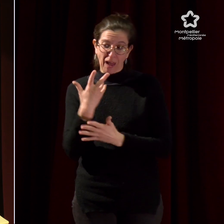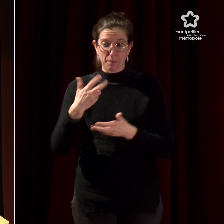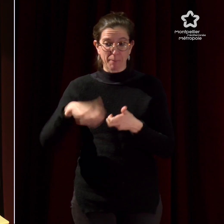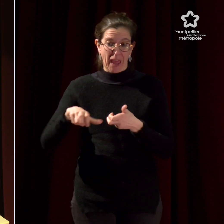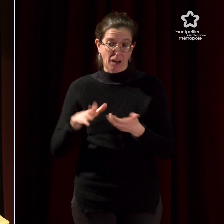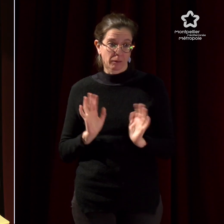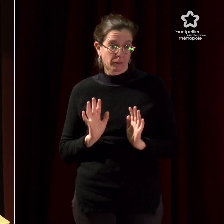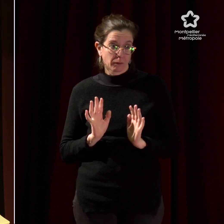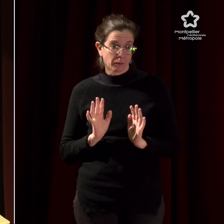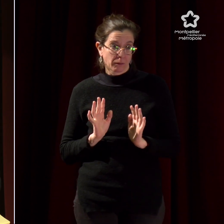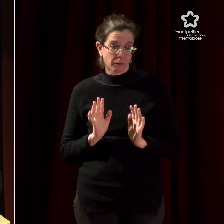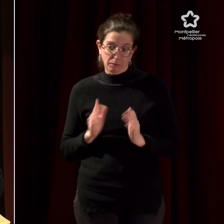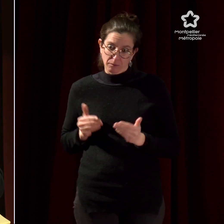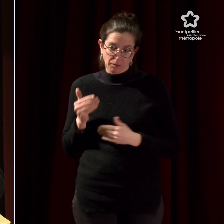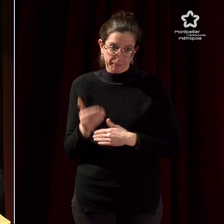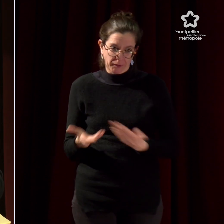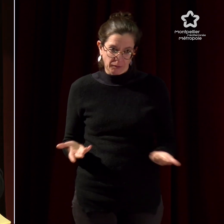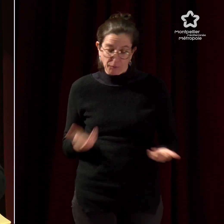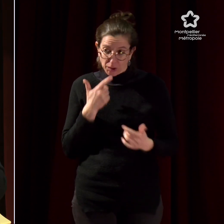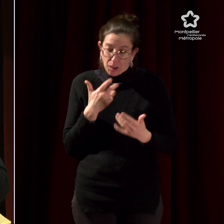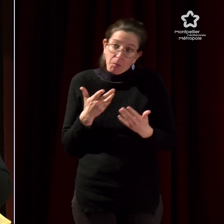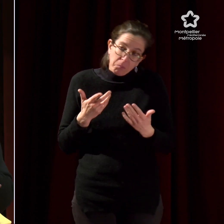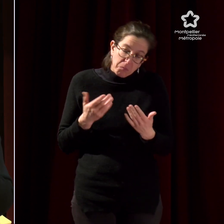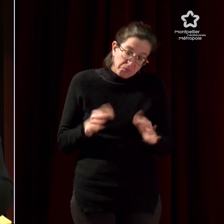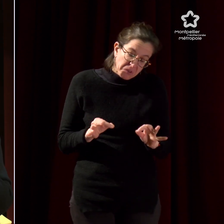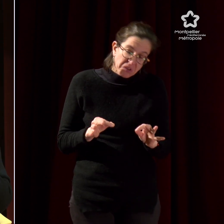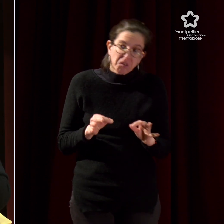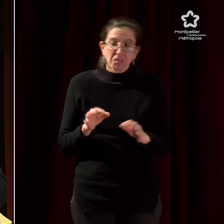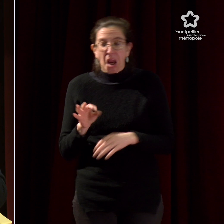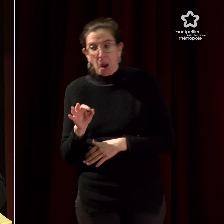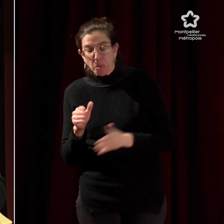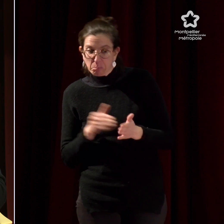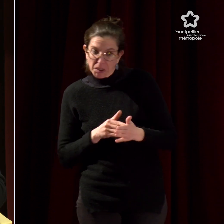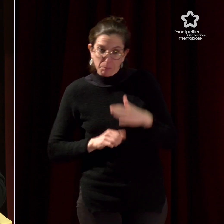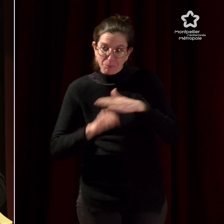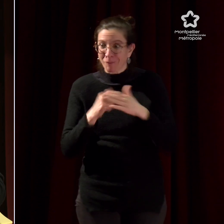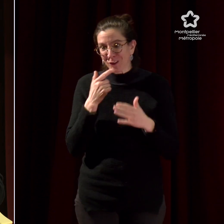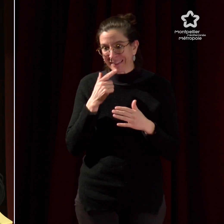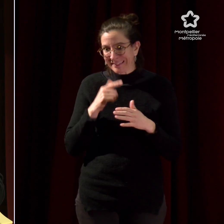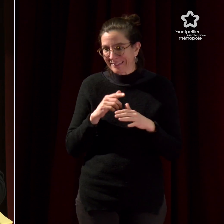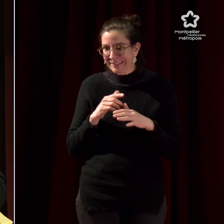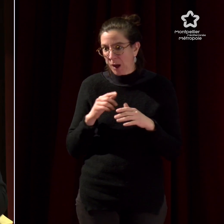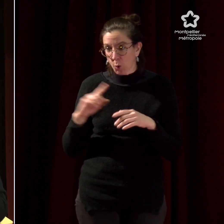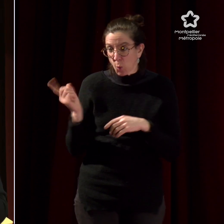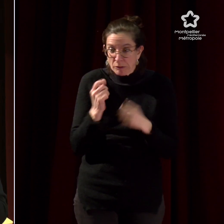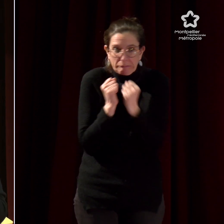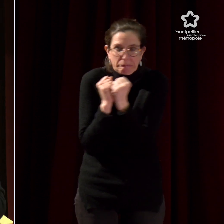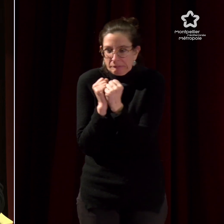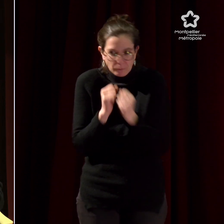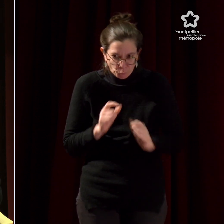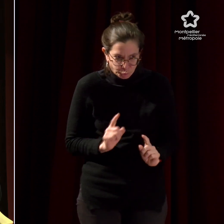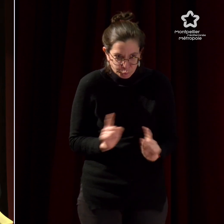des dizaines de milliers d'individus, peut-être 50 000. On se marchait pas sur les pieds. Hein. Non, mais donc idem pour les Néandertals. Ah oui, encore